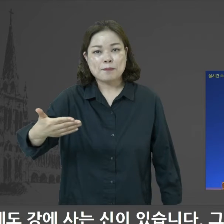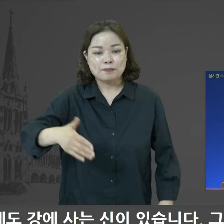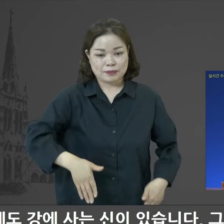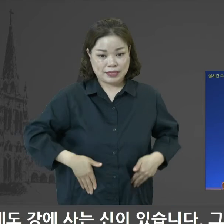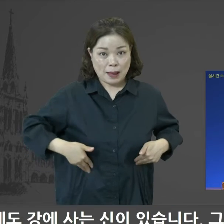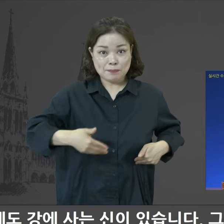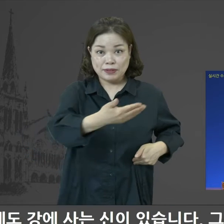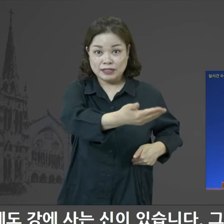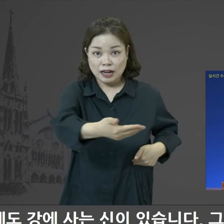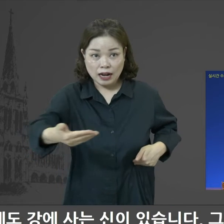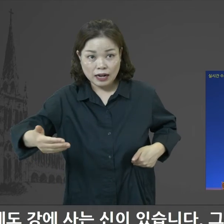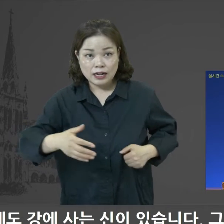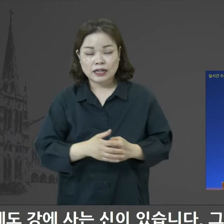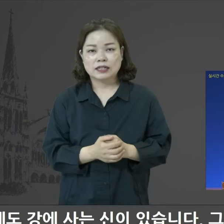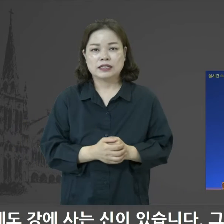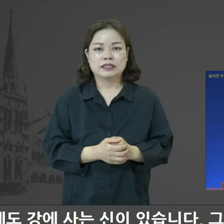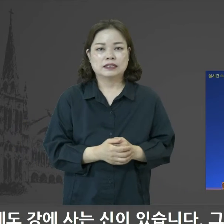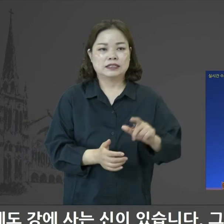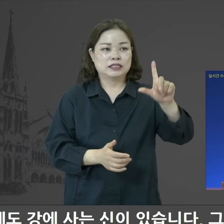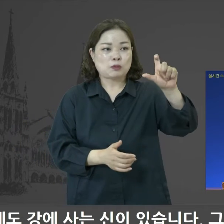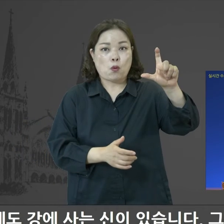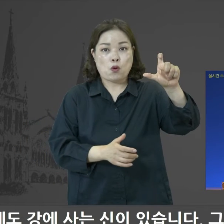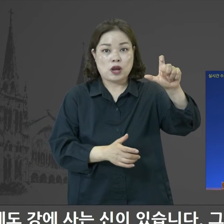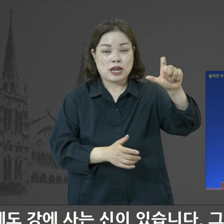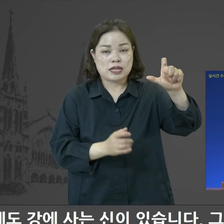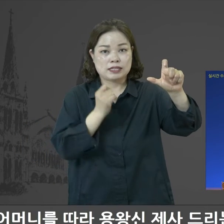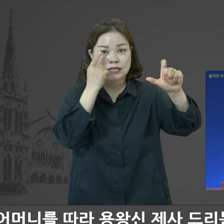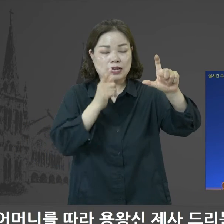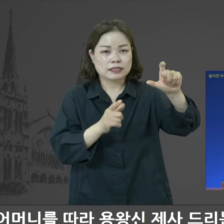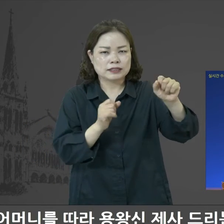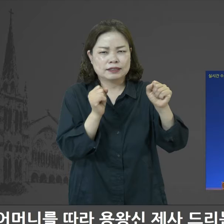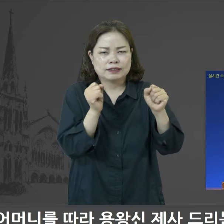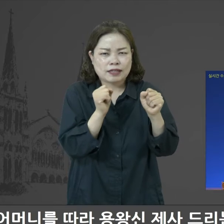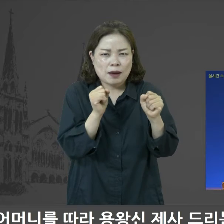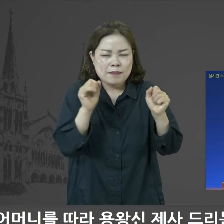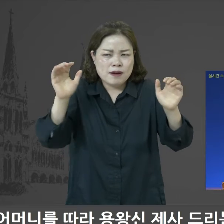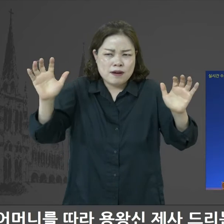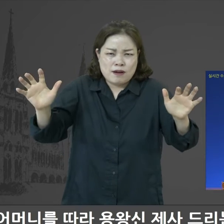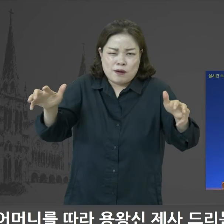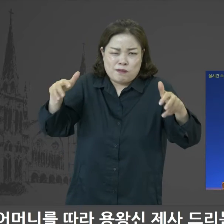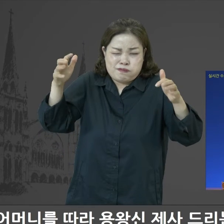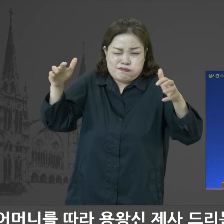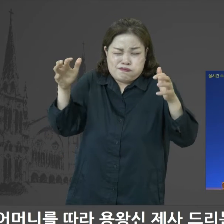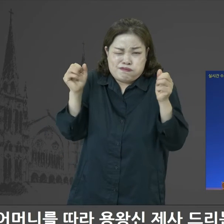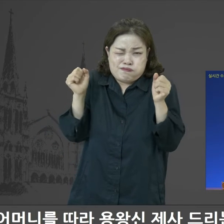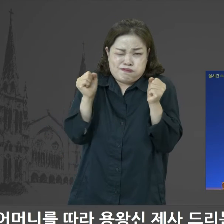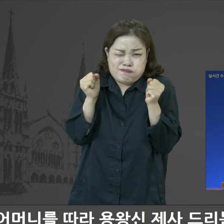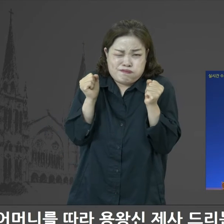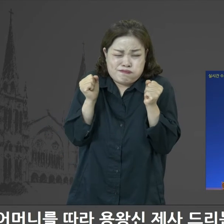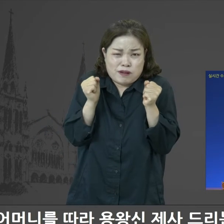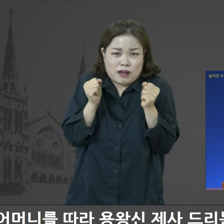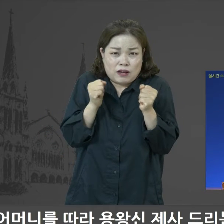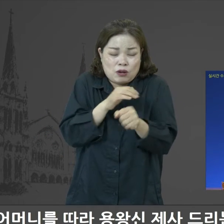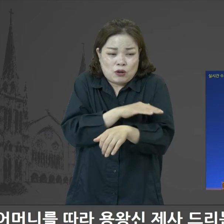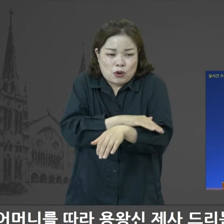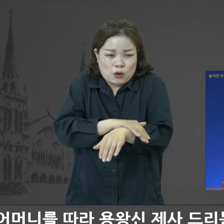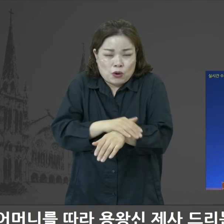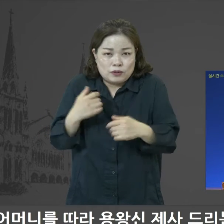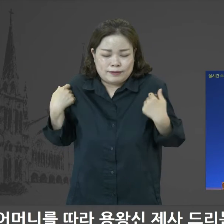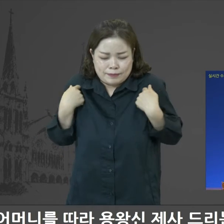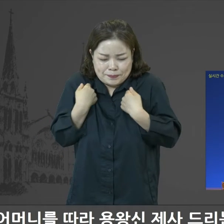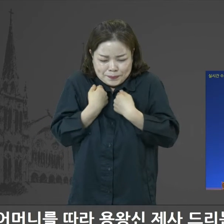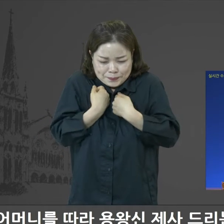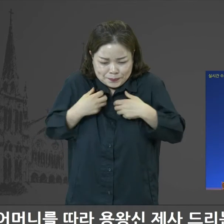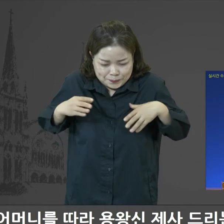번 정월 보름날, 차가운 바람이 부는 매서운 날 옷을 잘